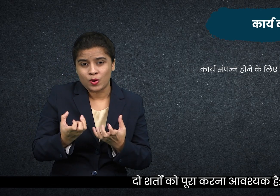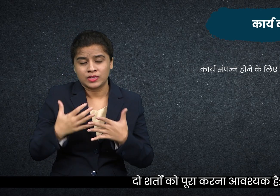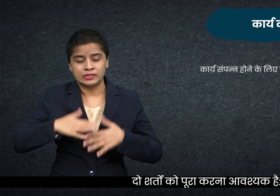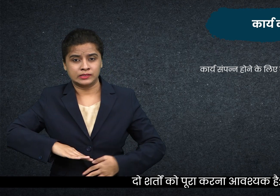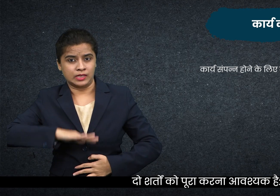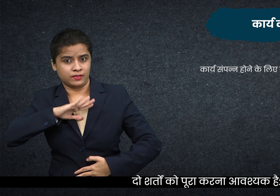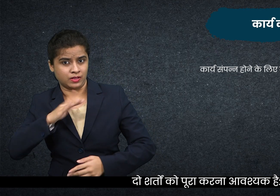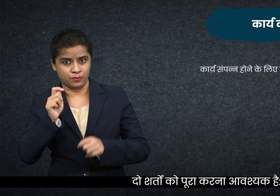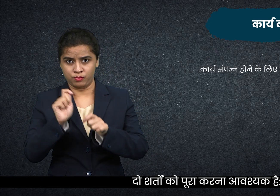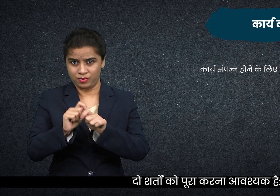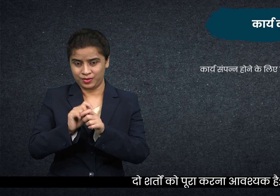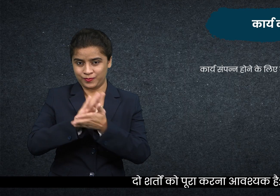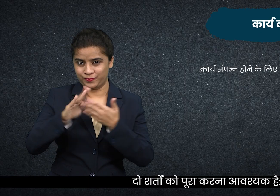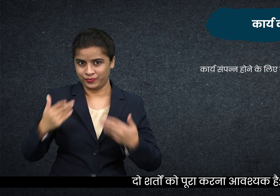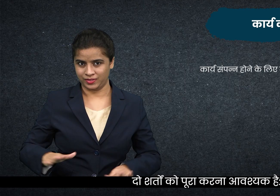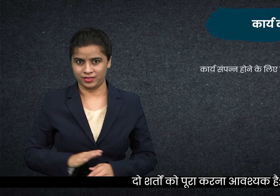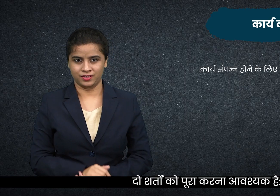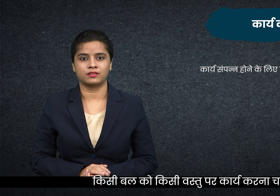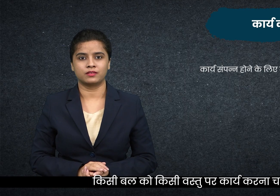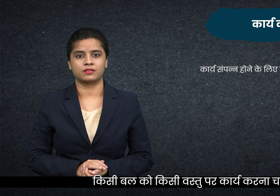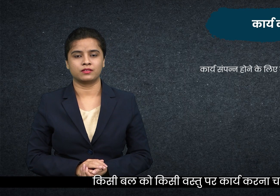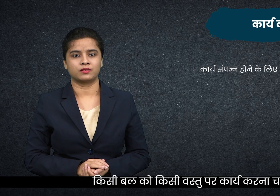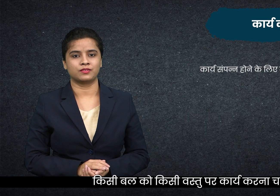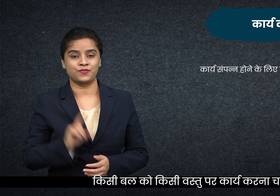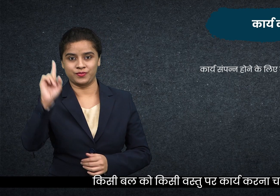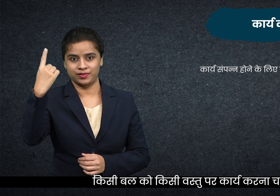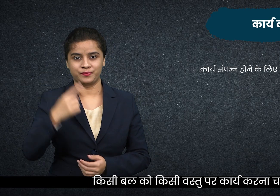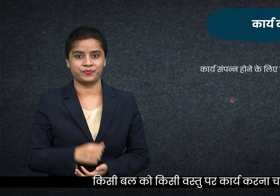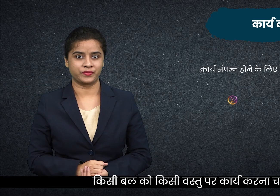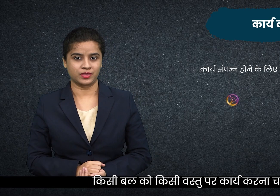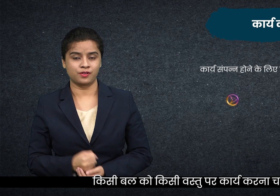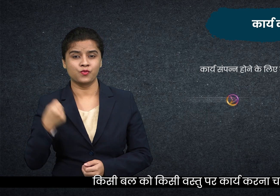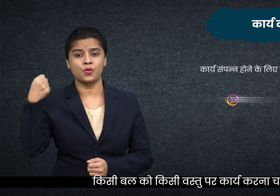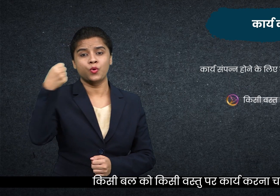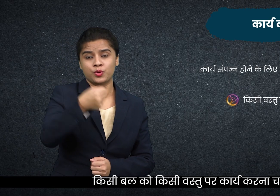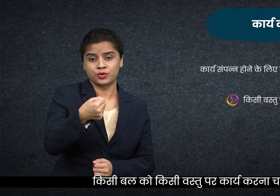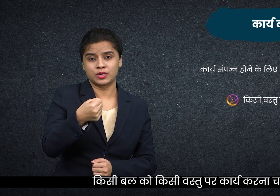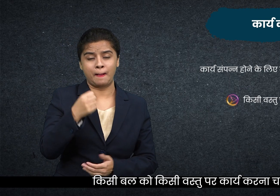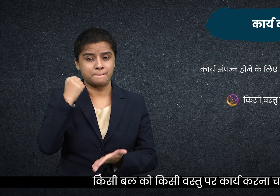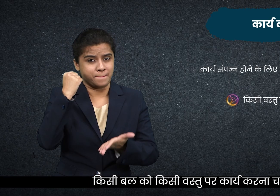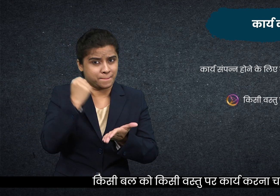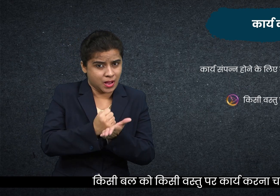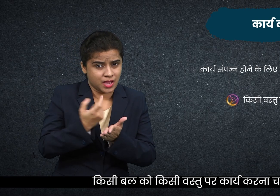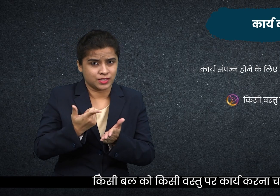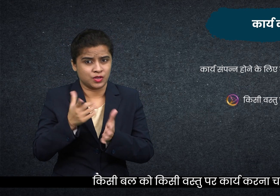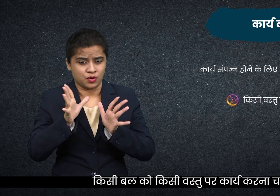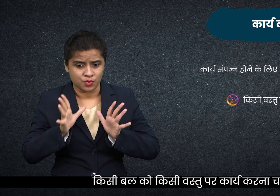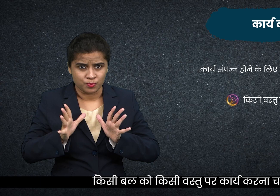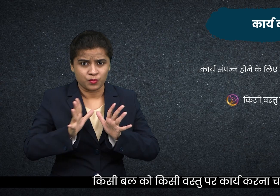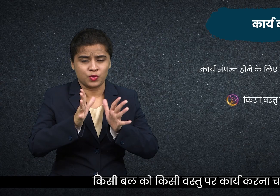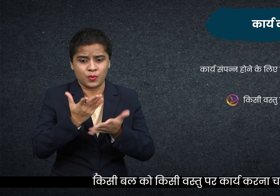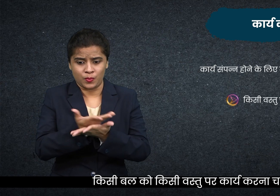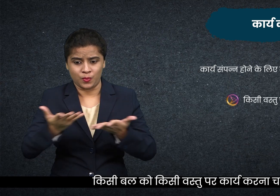दो शर्तों को पूरा करना आवश्यक है। किसी बल को किसी वस्तु पर कार्य करना चाहिए और